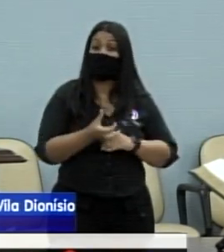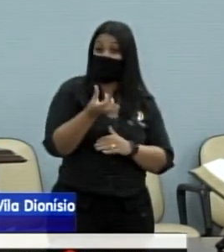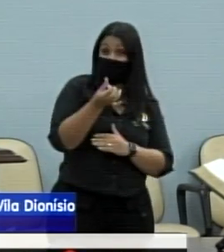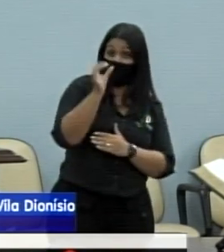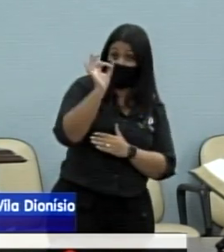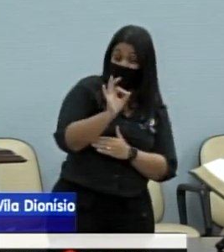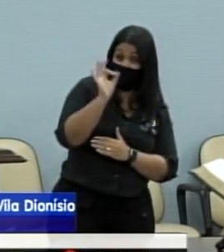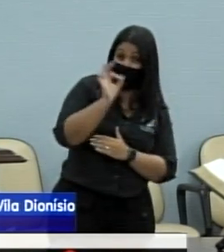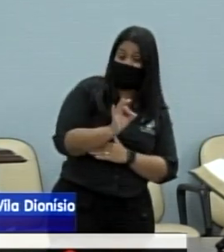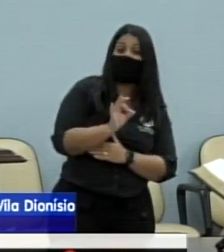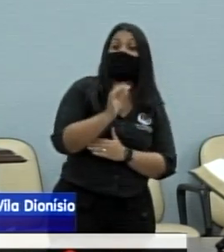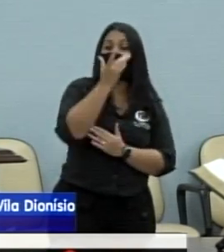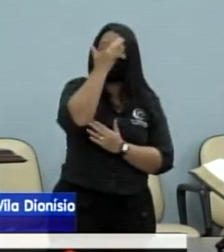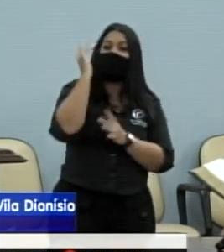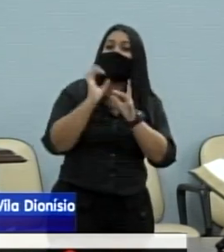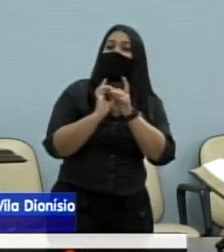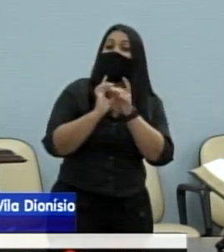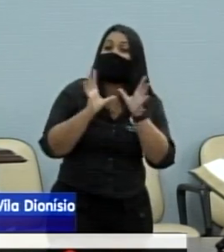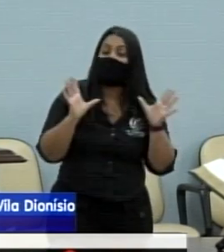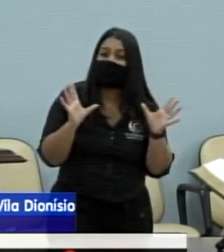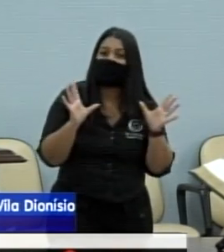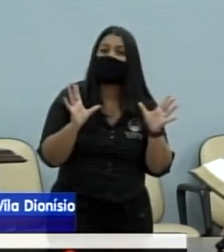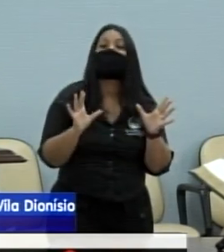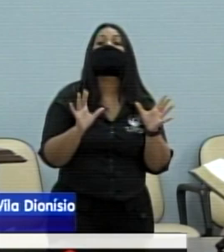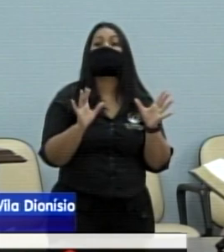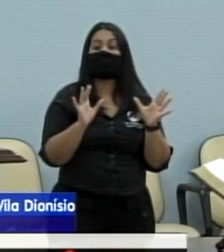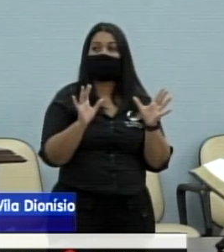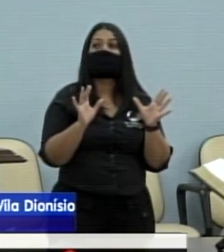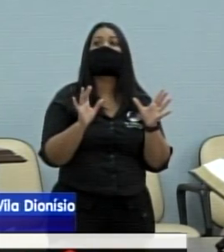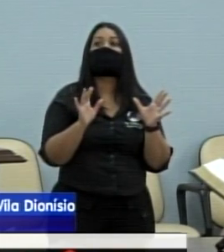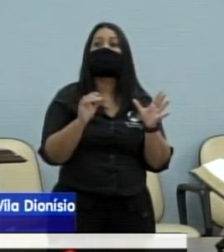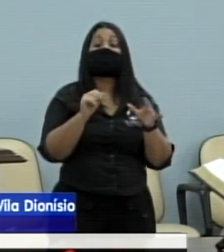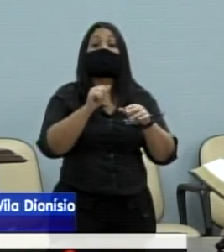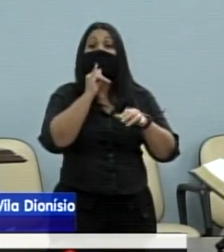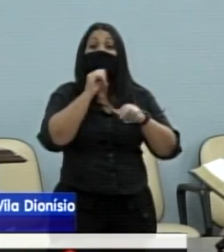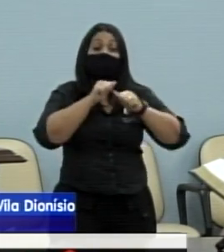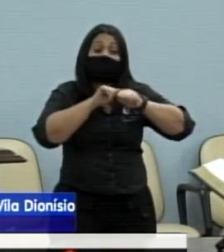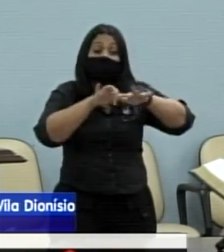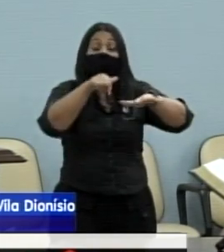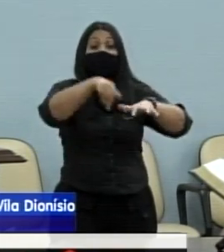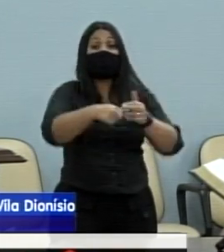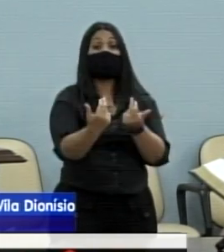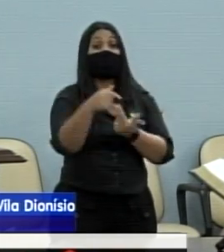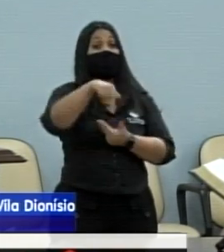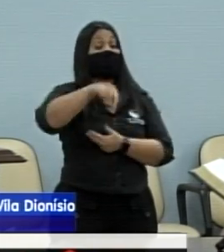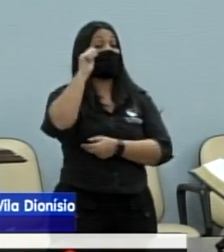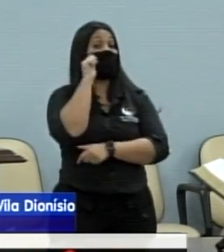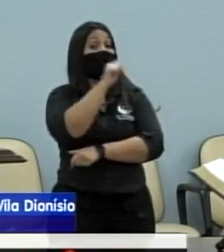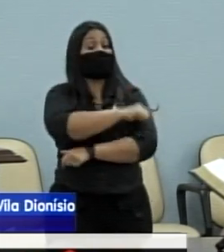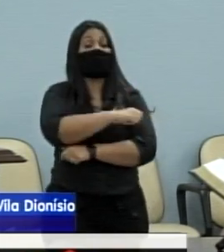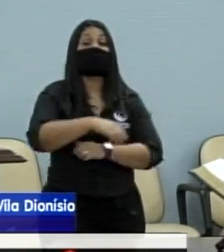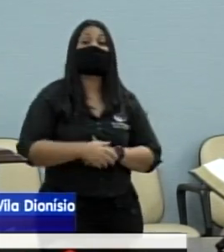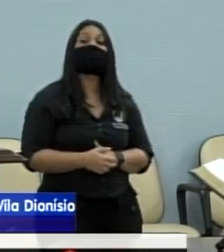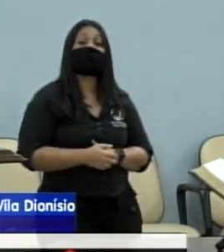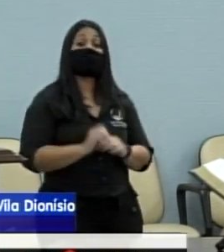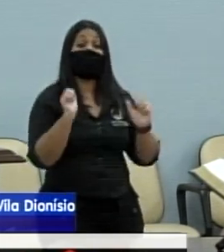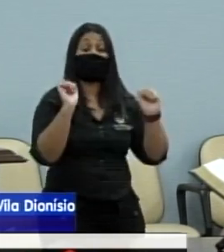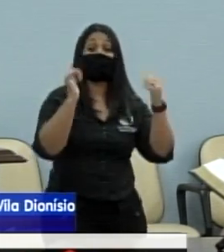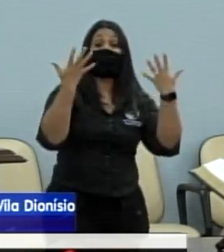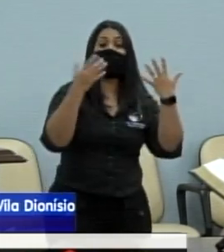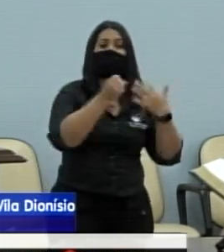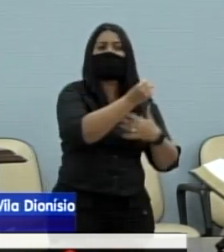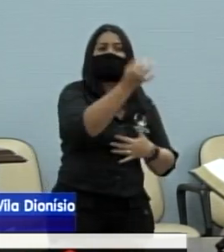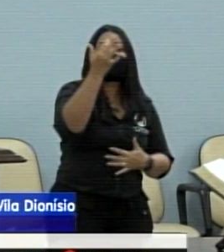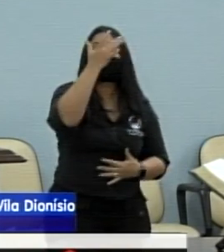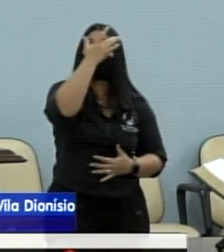60% da capacidade, com indicador de ocupação de leito de transmissão igual ao Rio Preto. Shows e eventos liberados para até 400